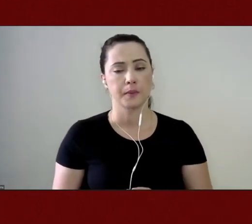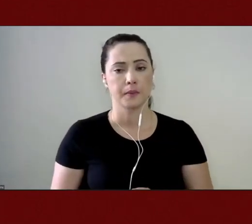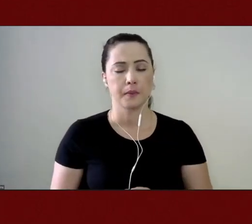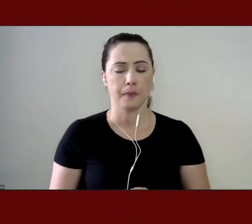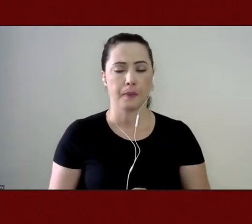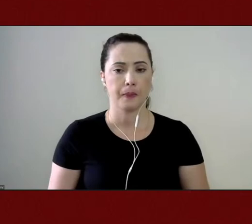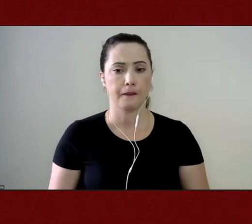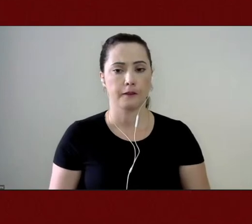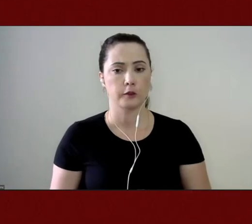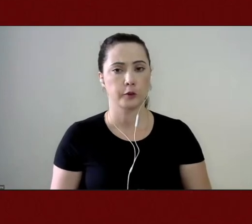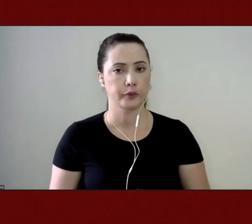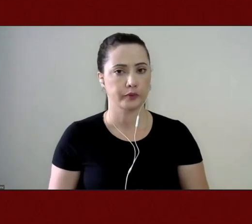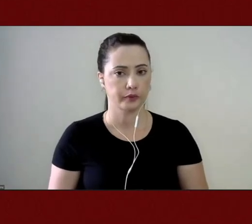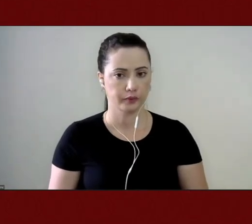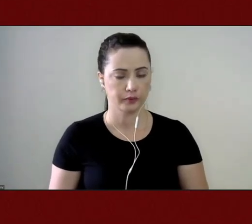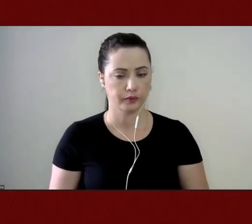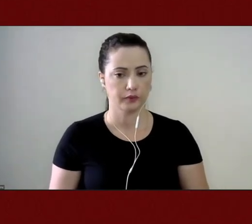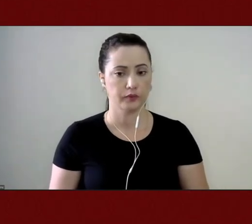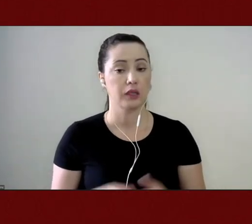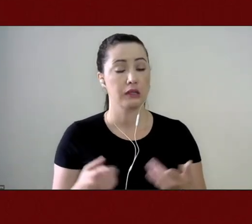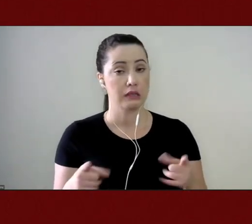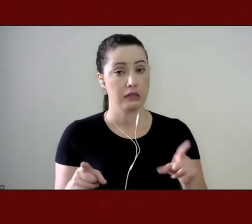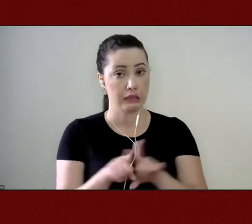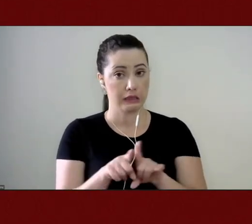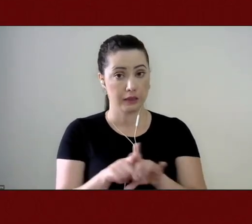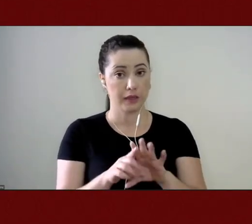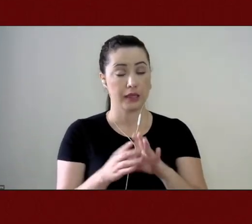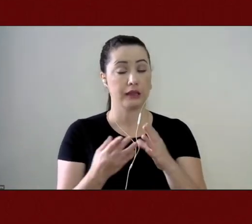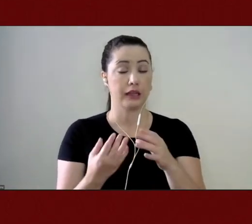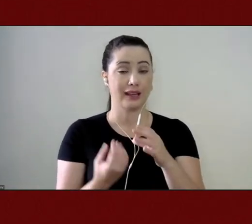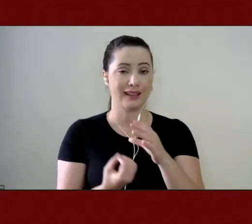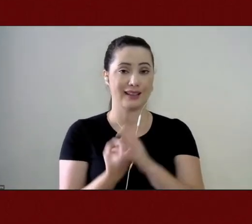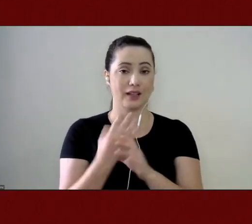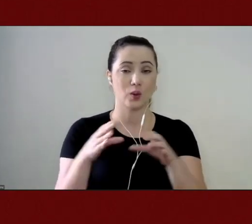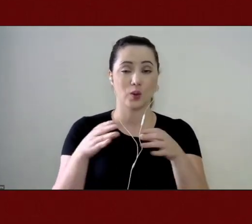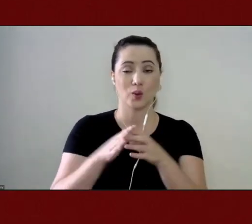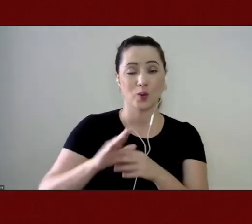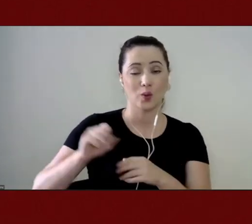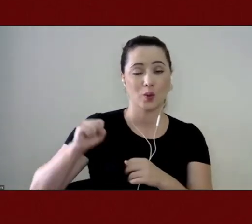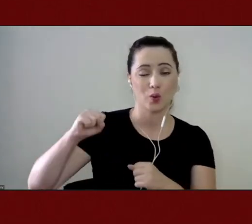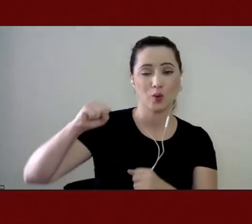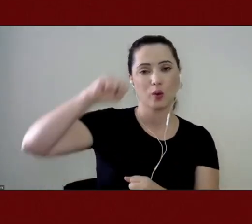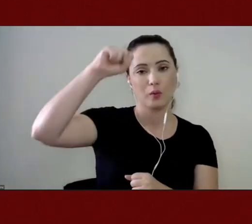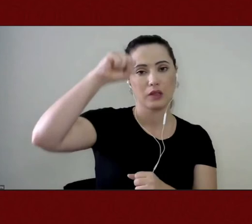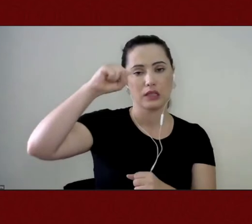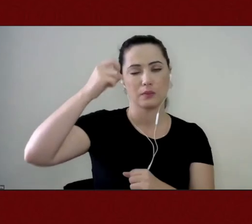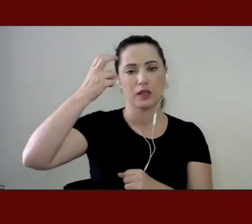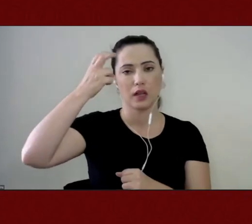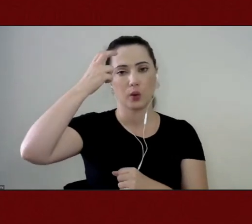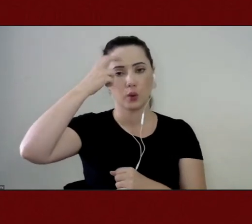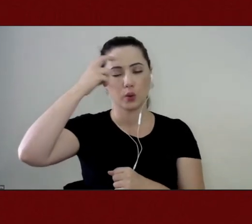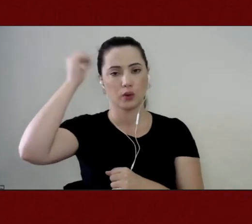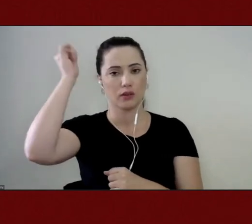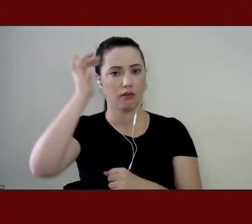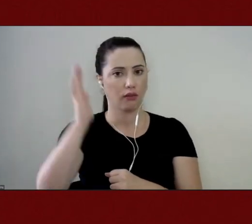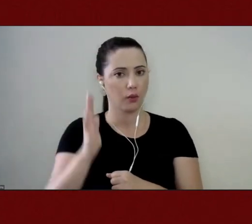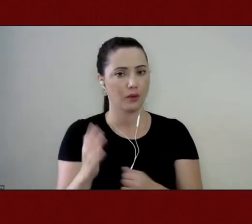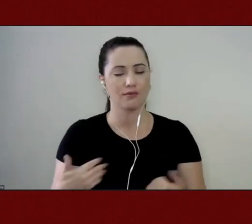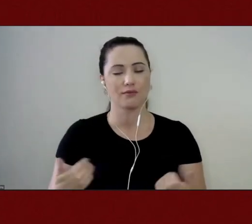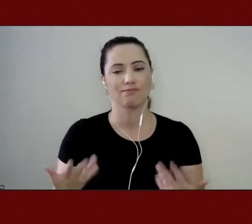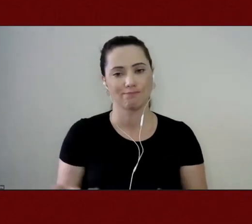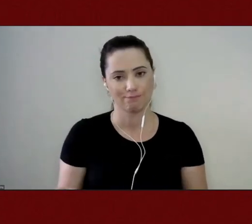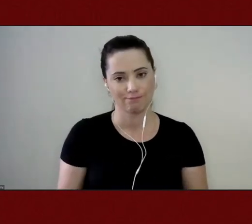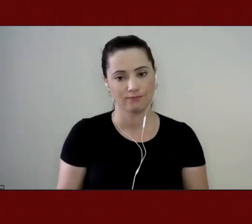O lugar, por exemplo, da produção dos comunistas na indústria cultural, que é um tema que tem rendido muitos estudos e muito importante, né?